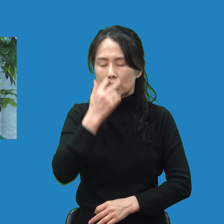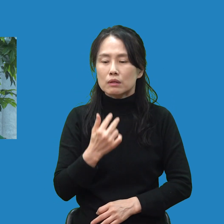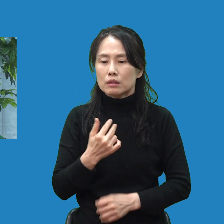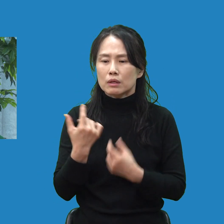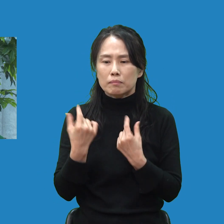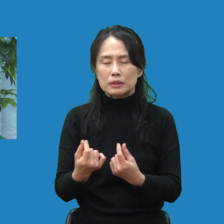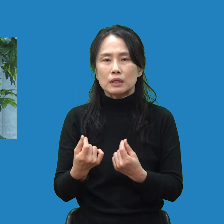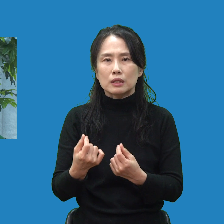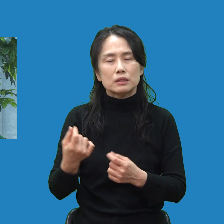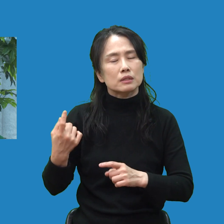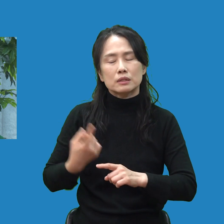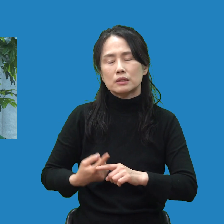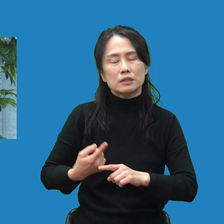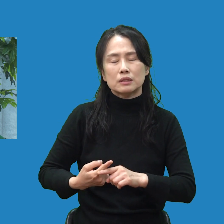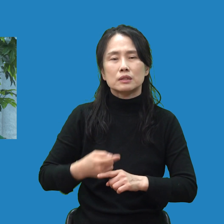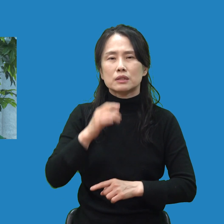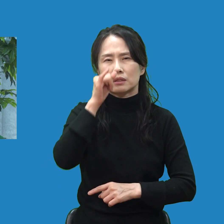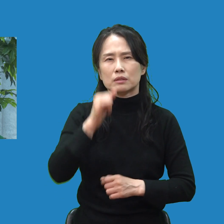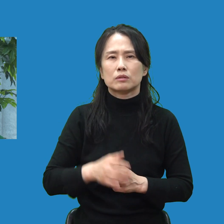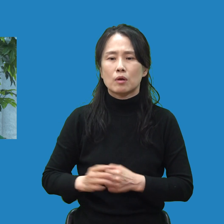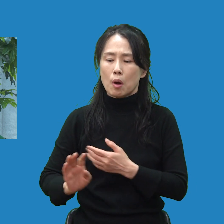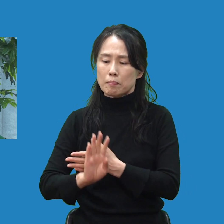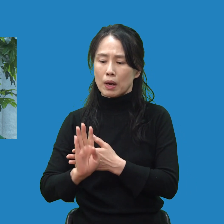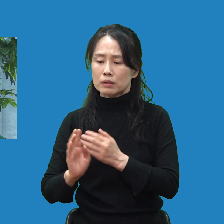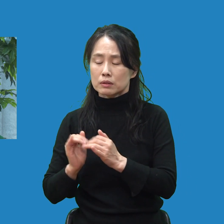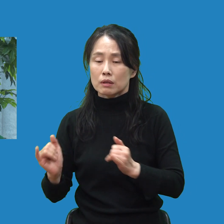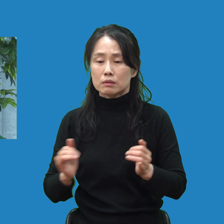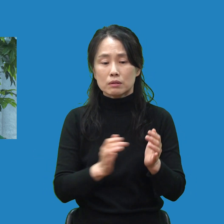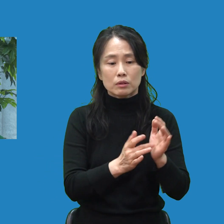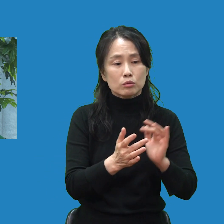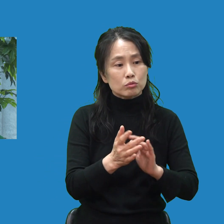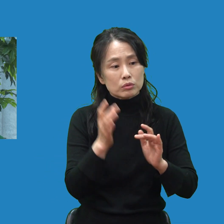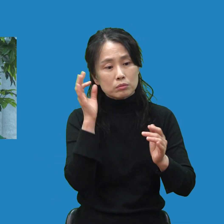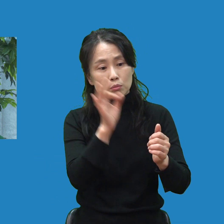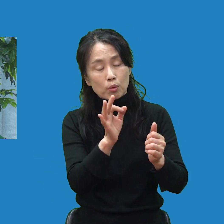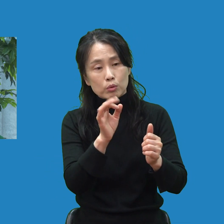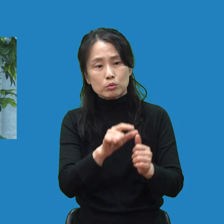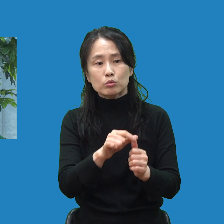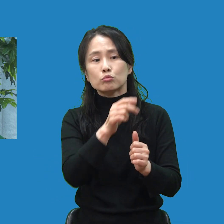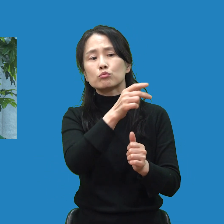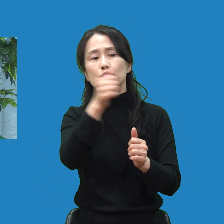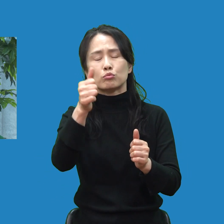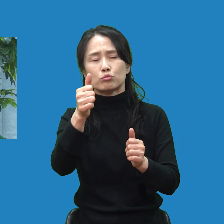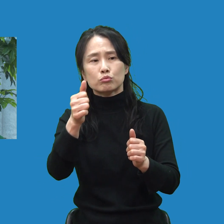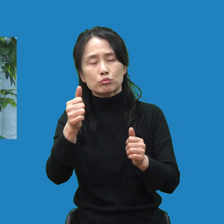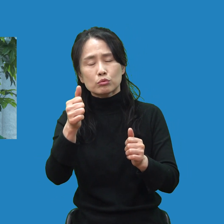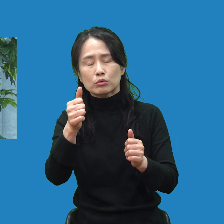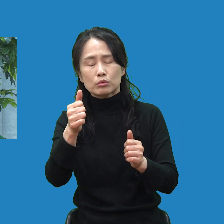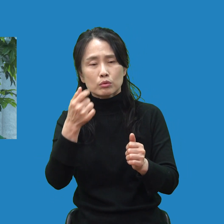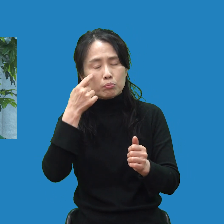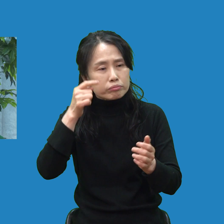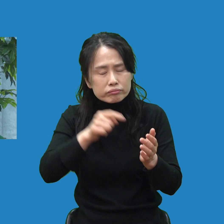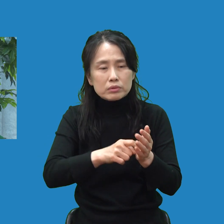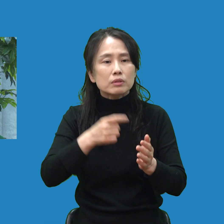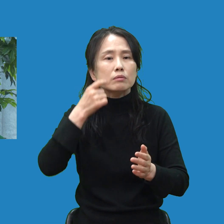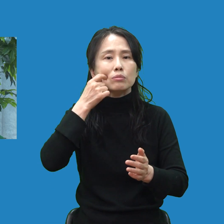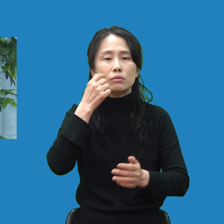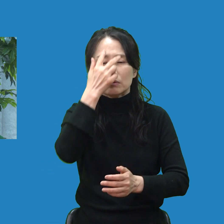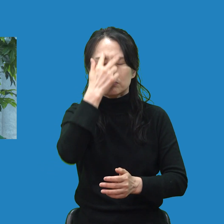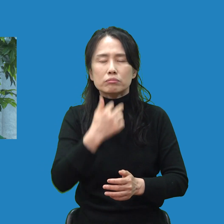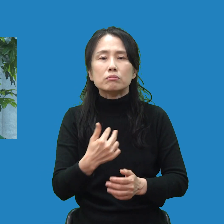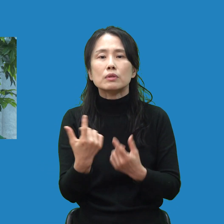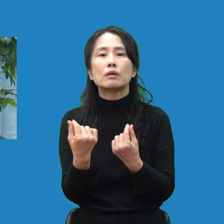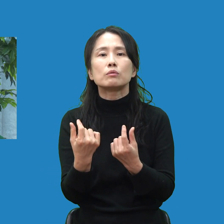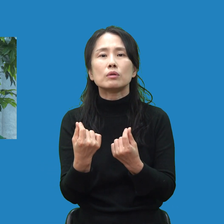시각장애인들이었습니다. 바리새인들은 예수를 보고도 메시아인 줄 못 봤어요. 그래서